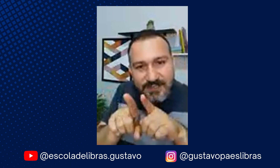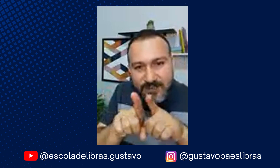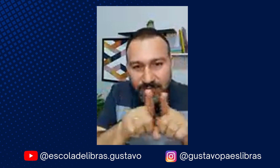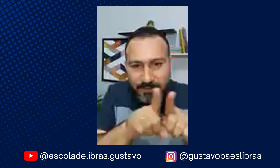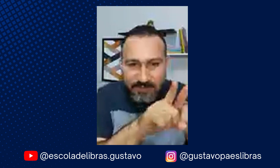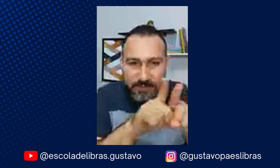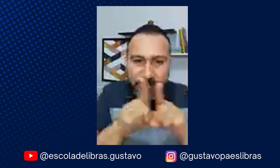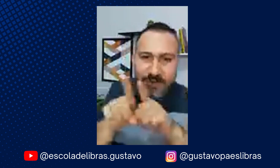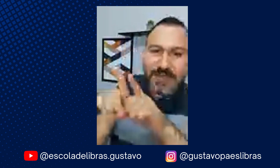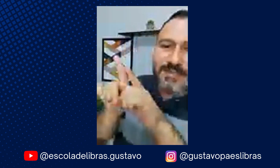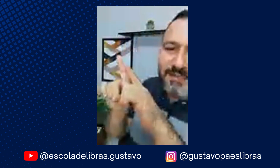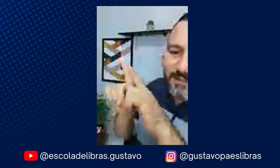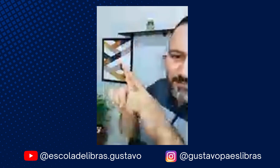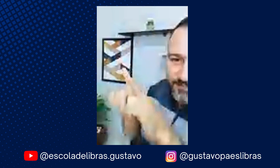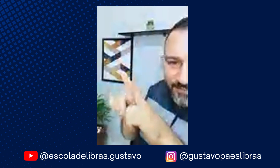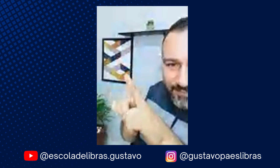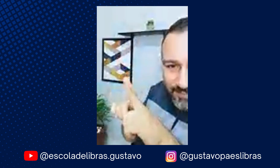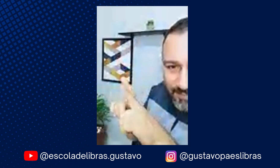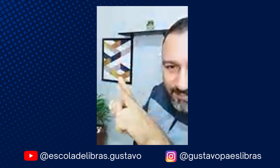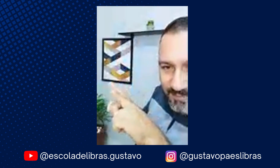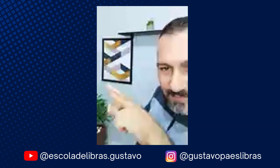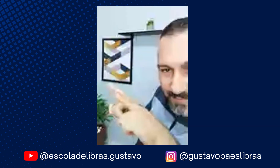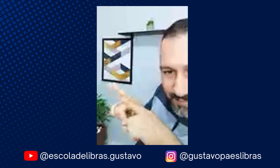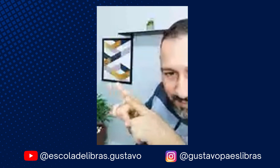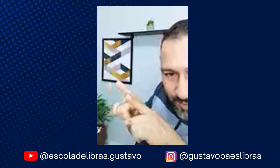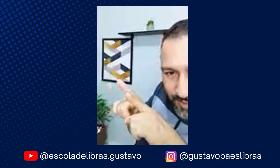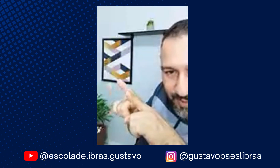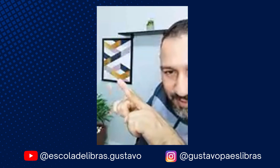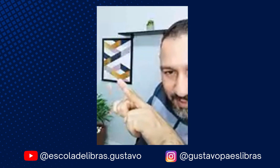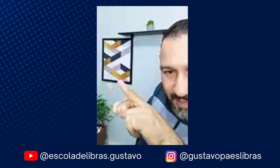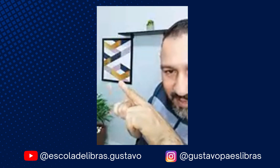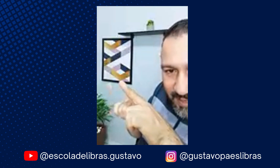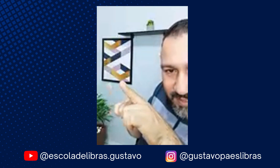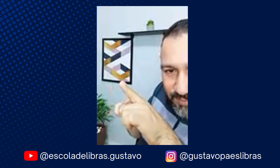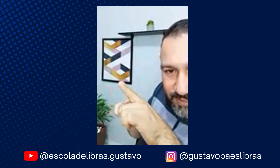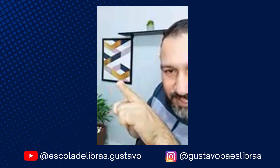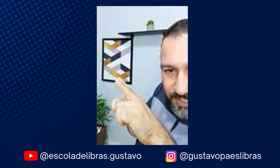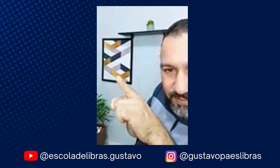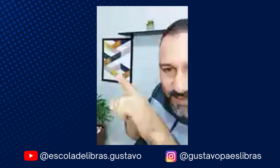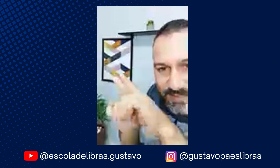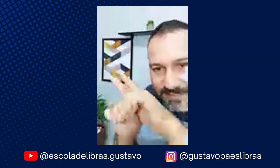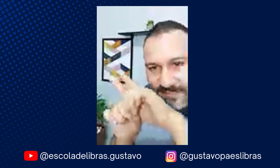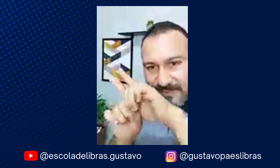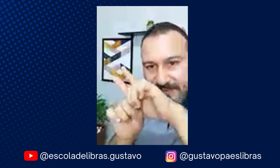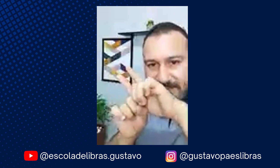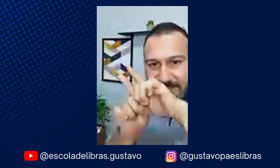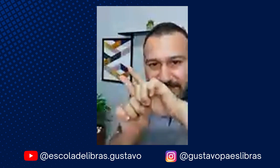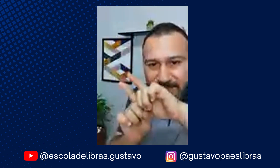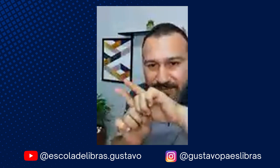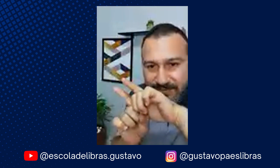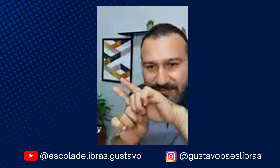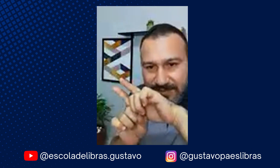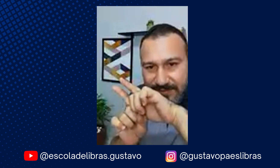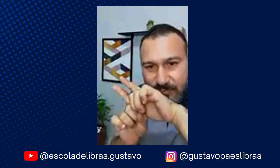vai estar assim, ó. Vamos colocar assim. Ó. Aqui é se você estivesse